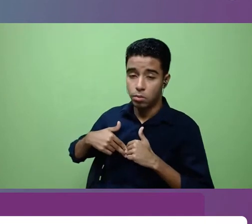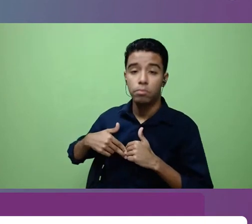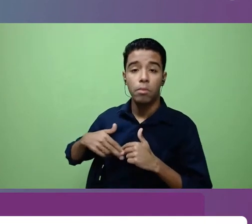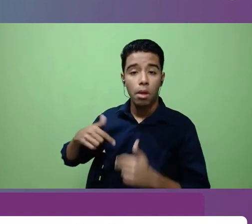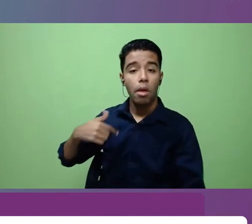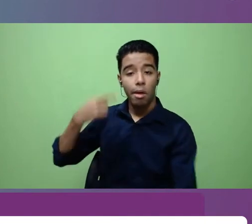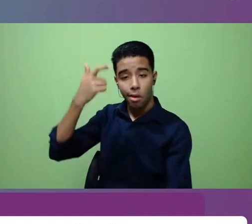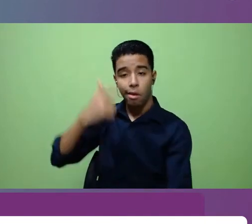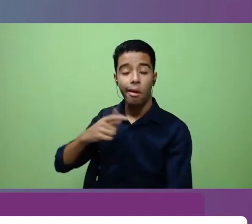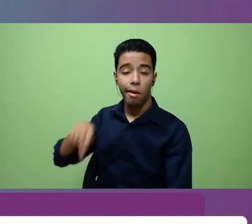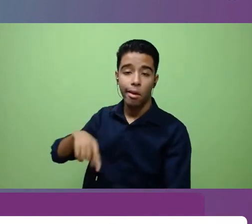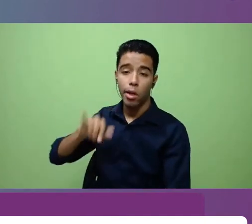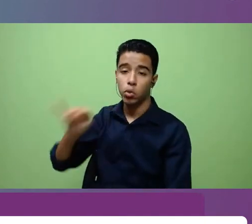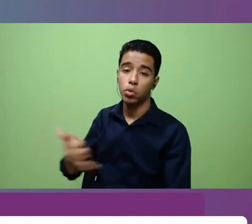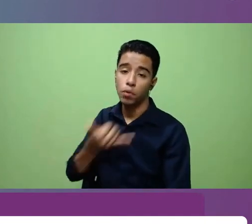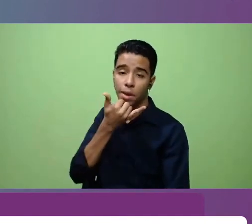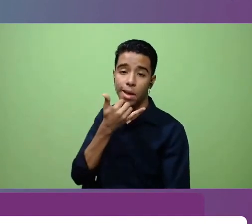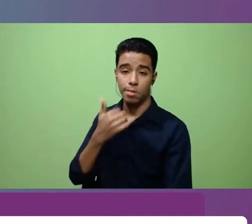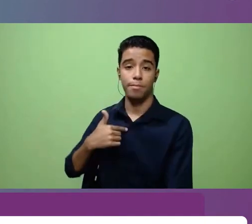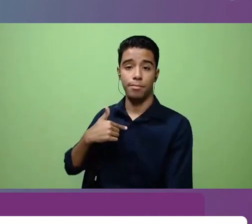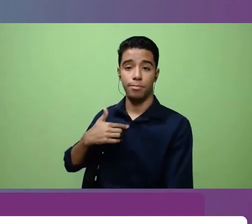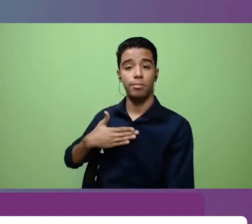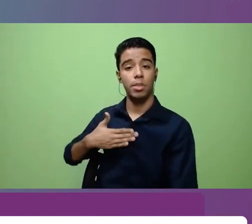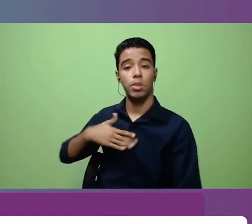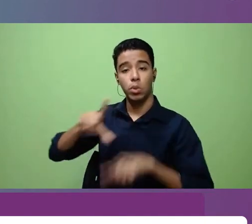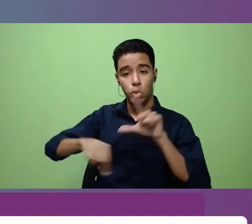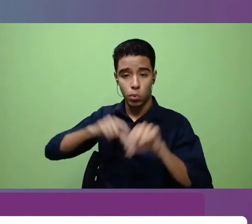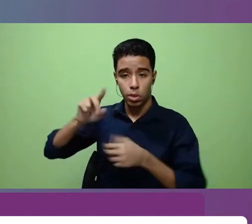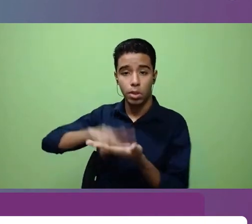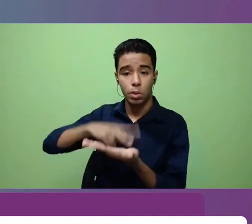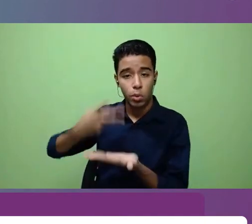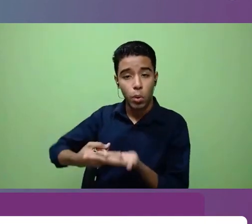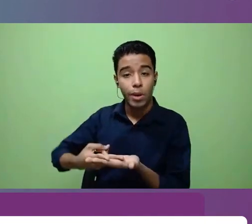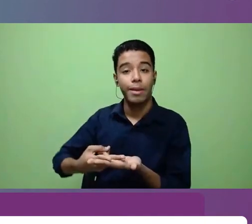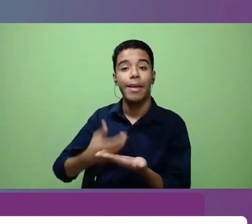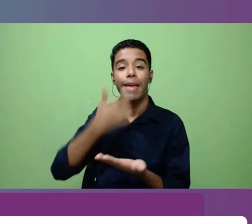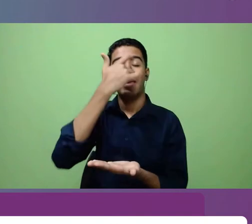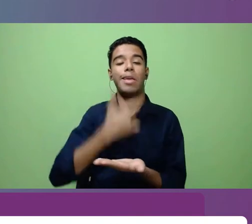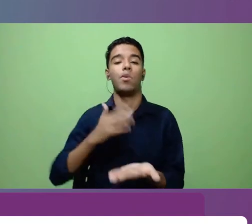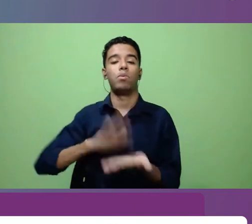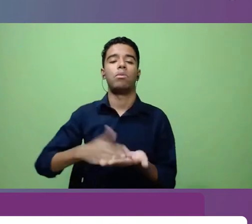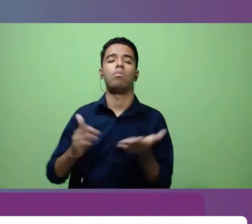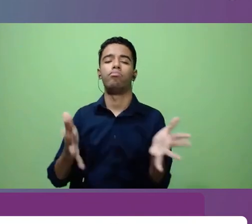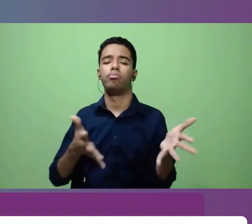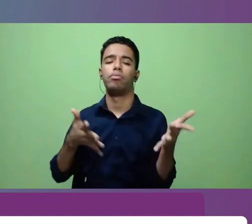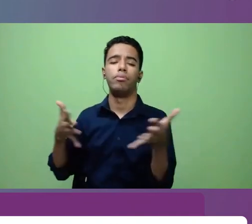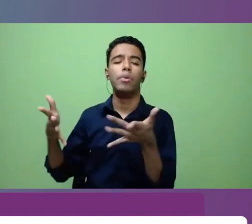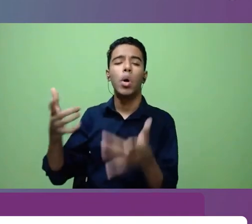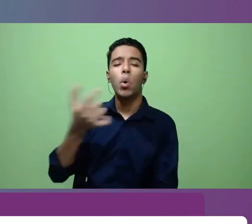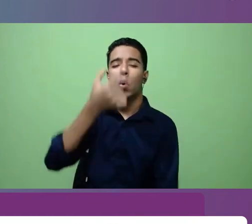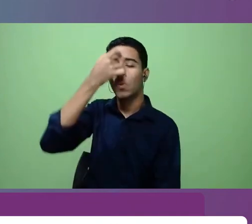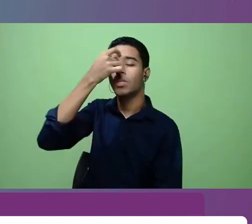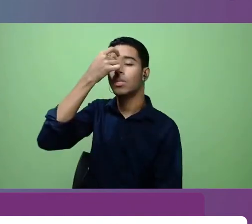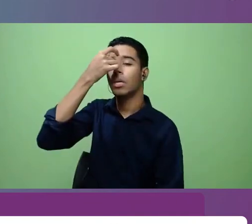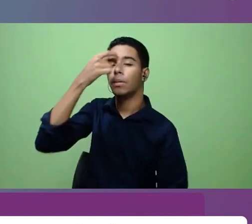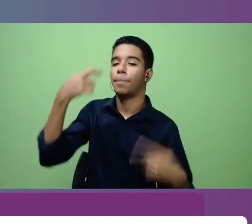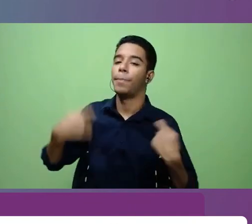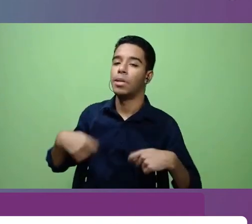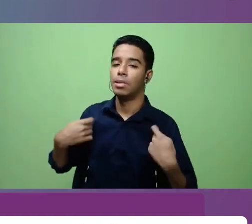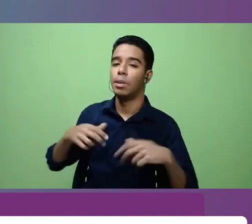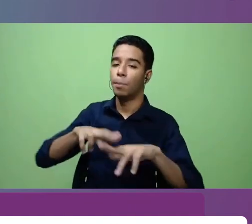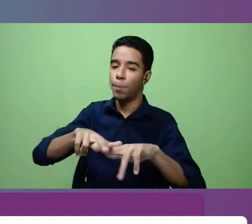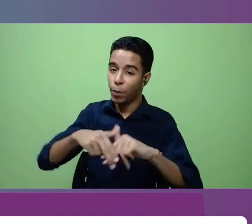escolhas tradutórias, eu preciso ter consciência dessas escolhas tradutórias. E é isso que a gente quer dar para vocês nesse